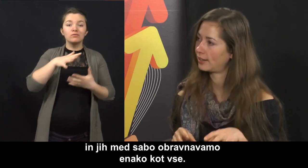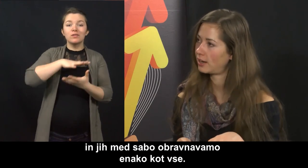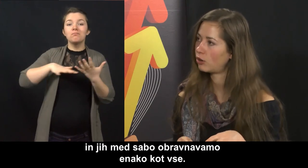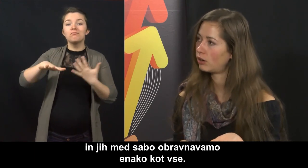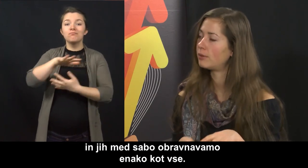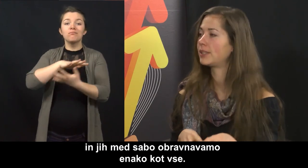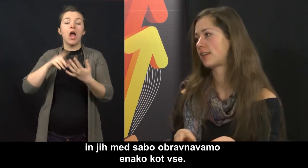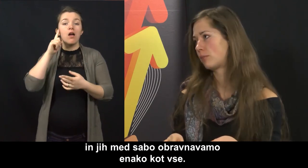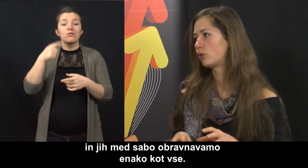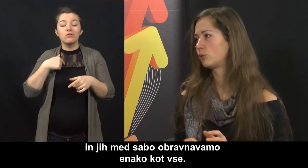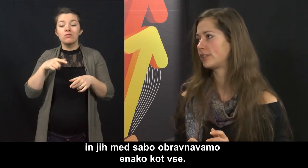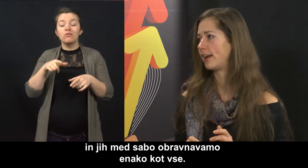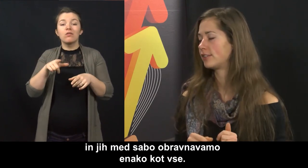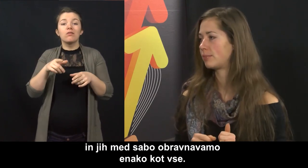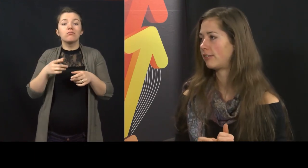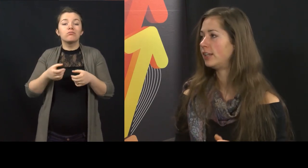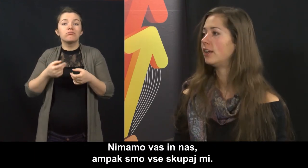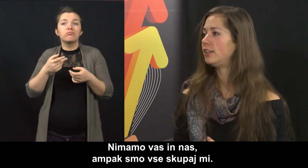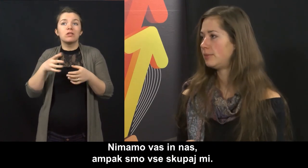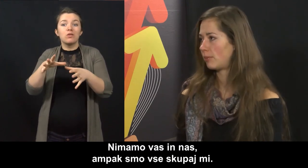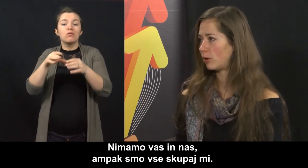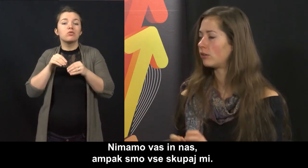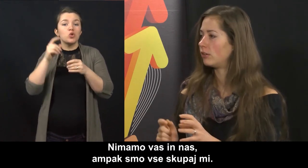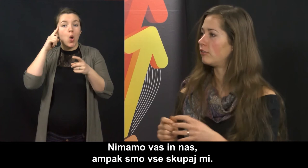tretiramo enako med sabo kot vse. Se pravi,